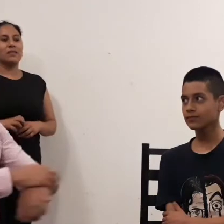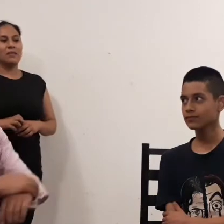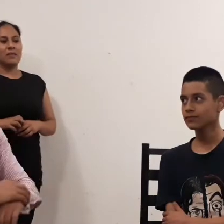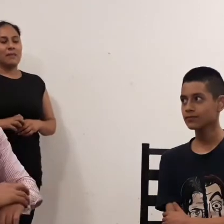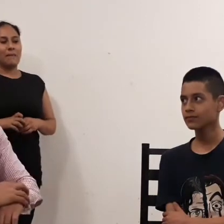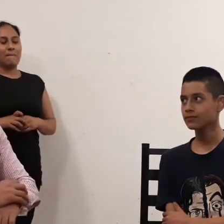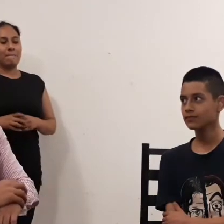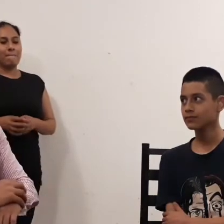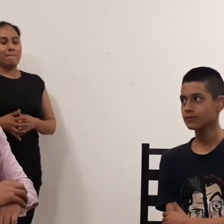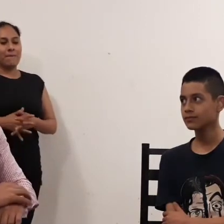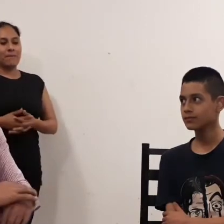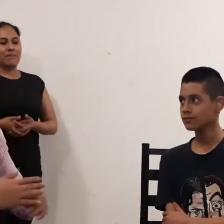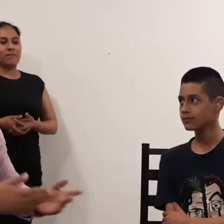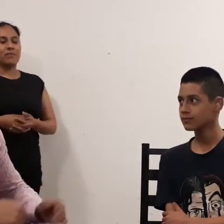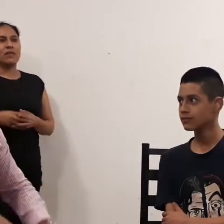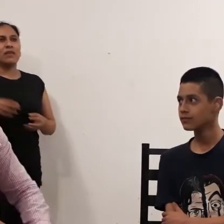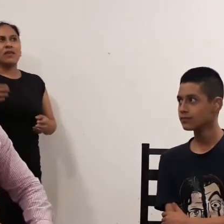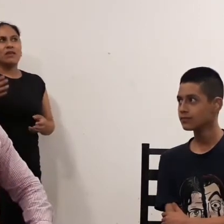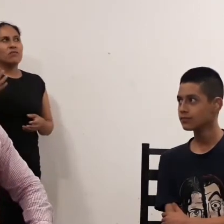Pues